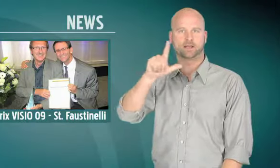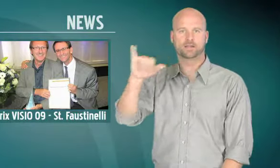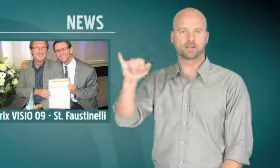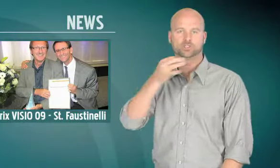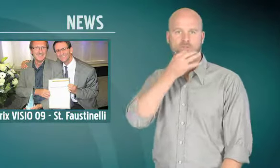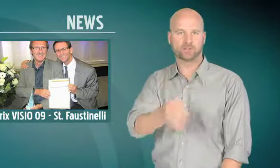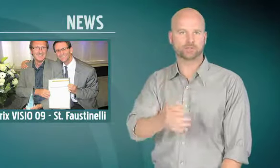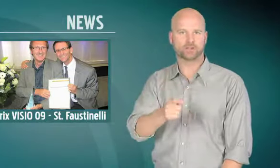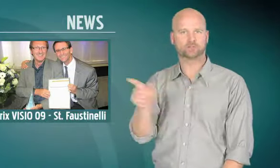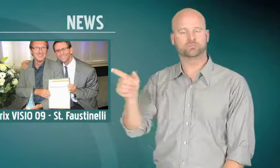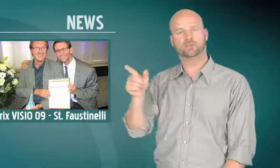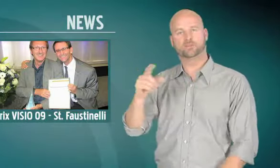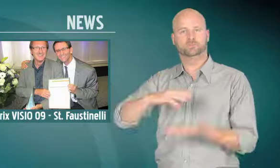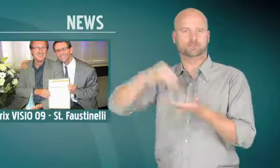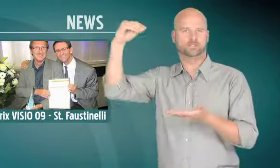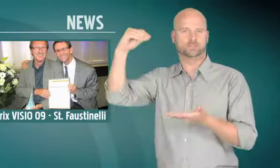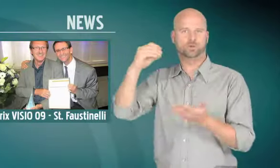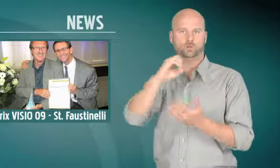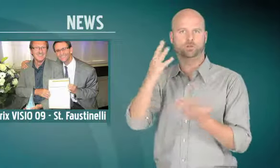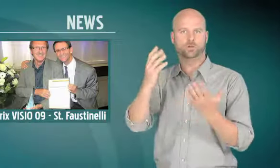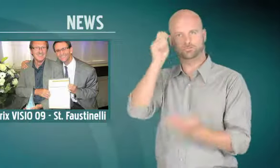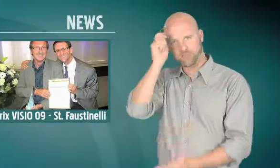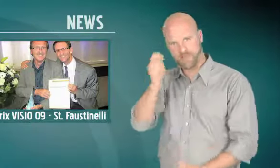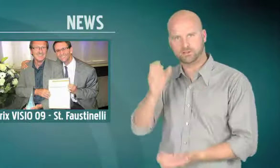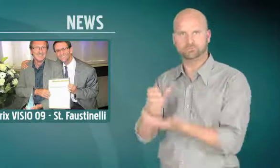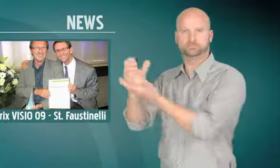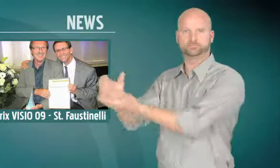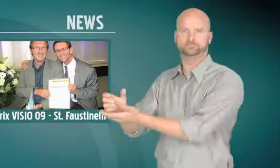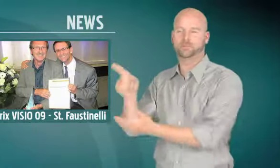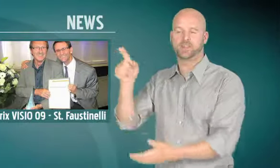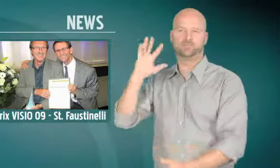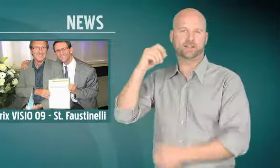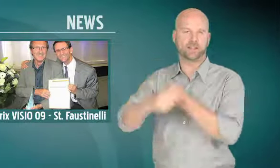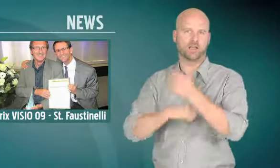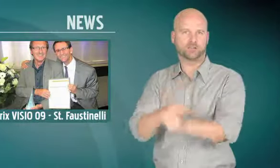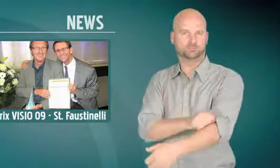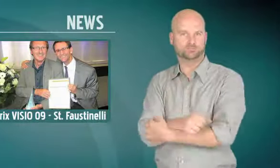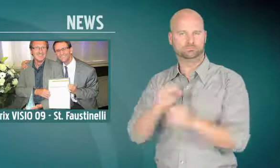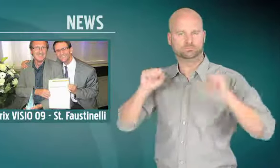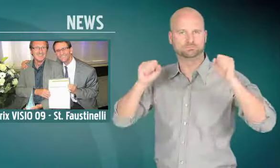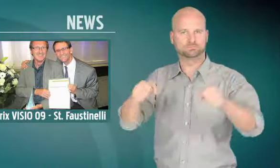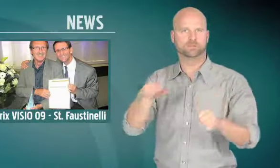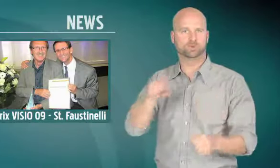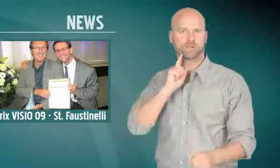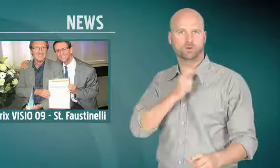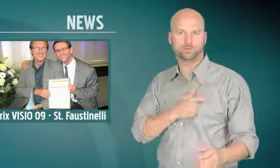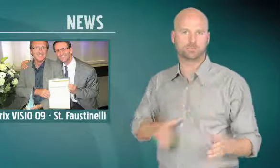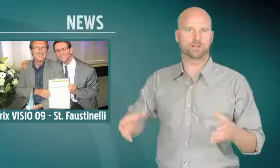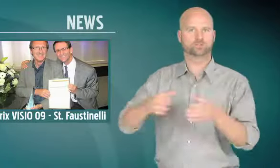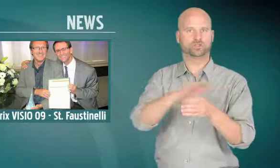Stefan Faustinelli engagierte sich über viele Jahre für das Gehörlosenwesen in der Romandie und auch in der Schweiz. Der